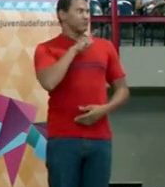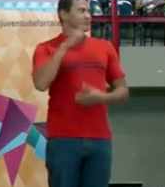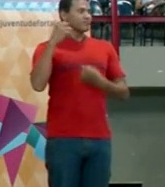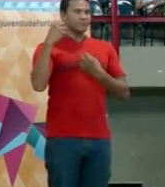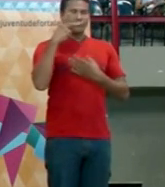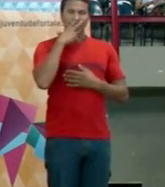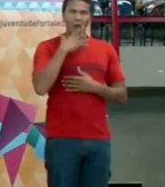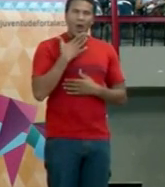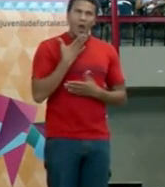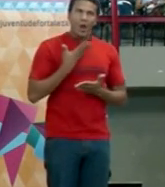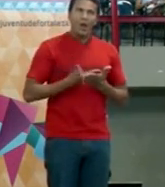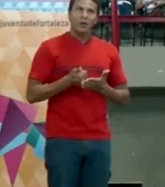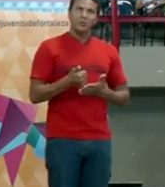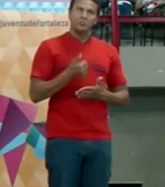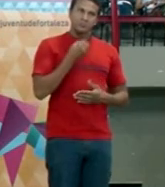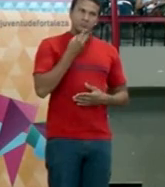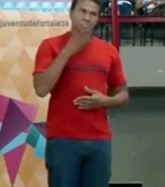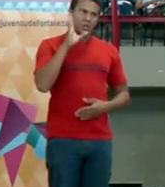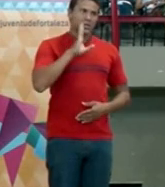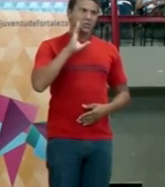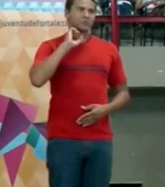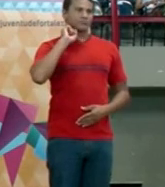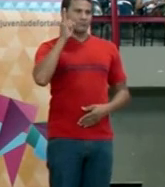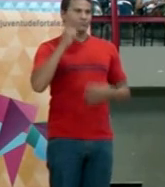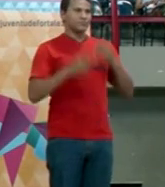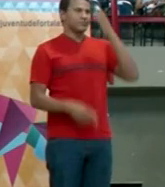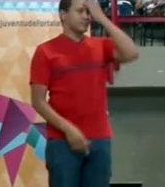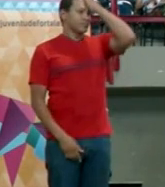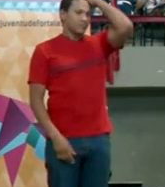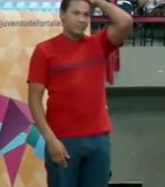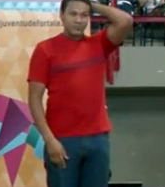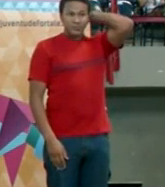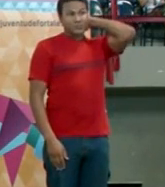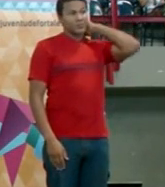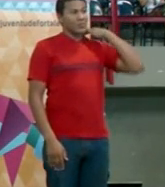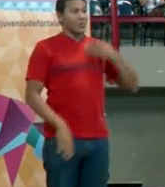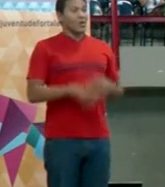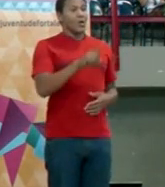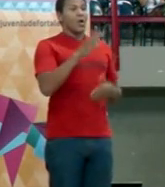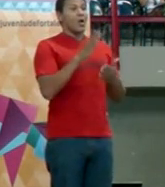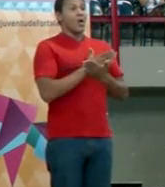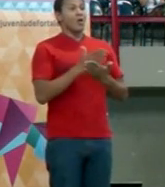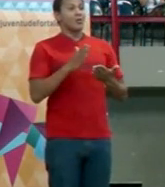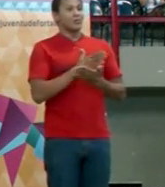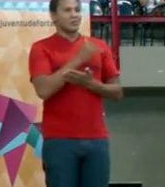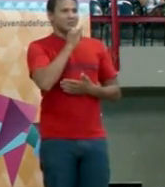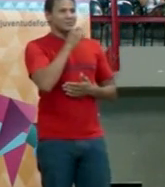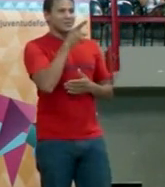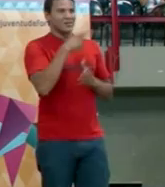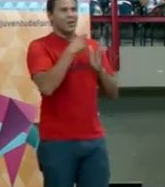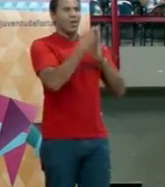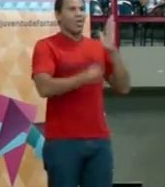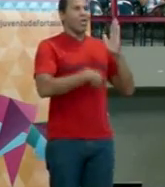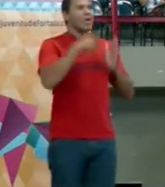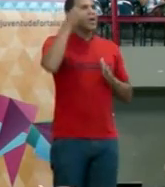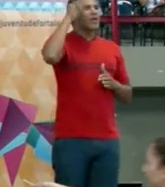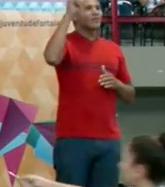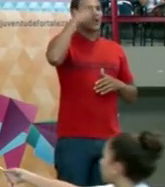Peguem algumas palavras para vocês não repetirem a palavra água na redação, não ficar água, água, água,